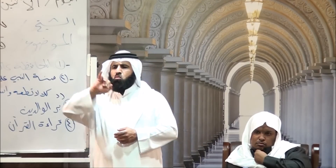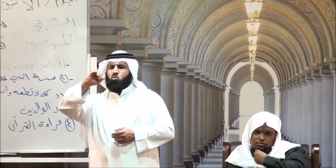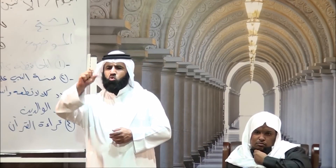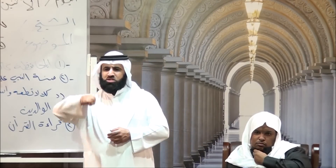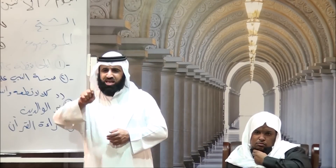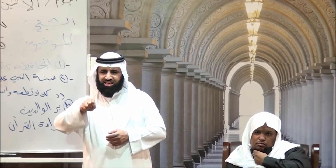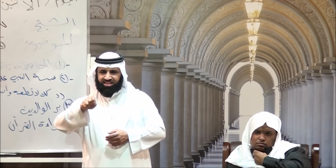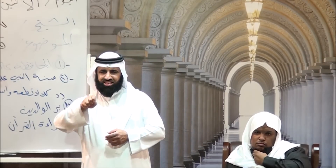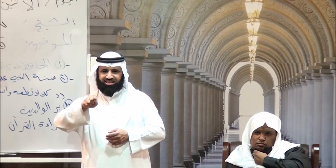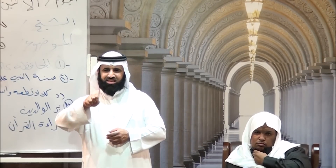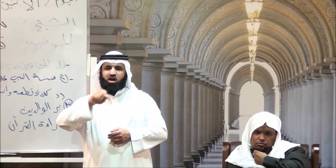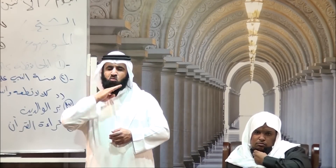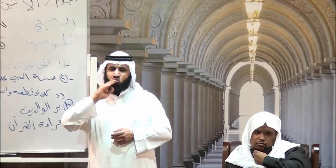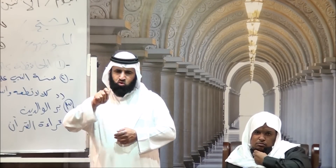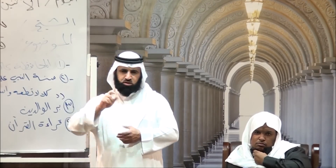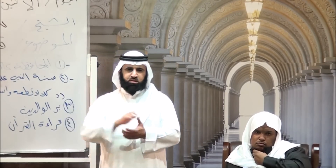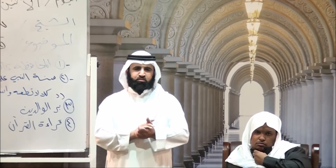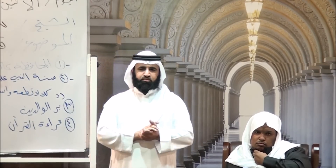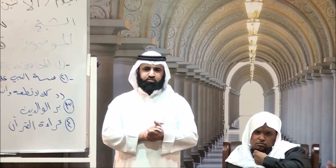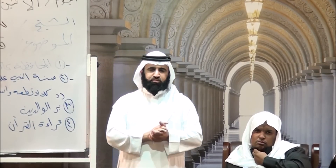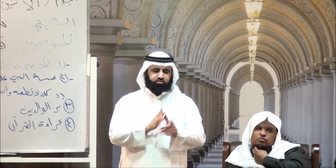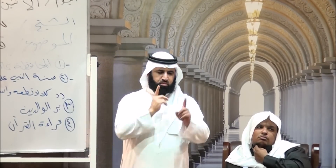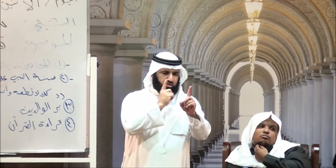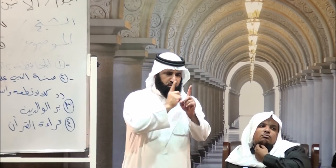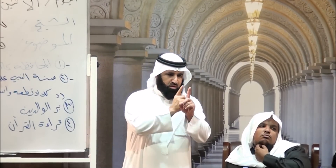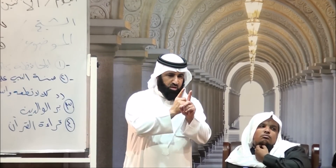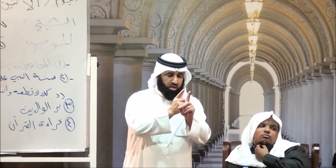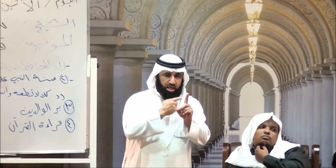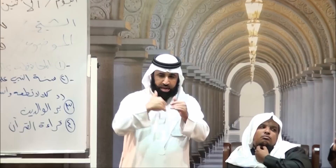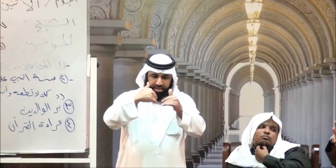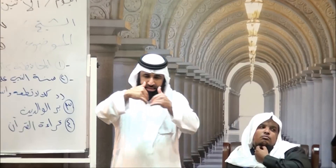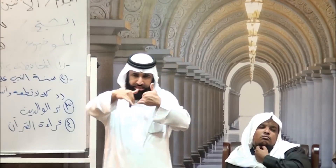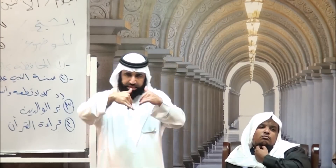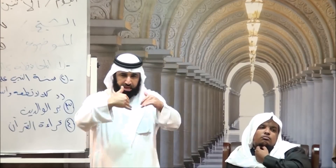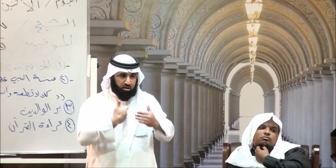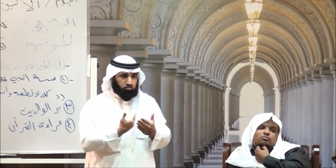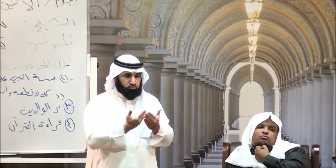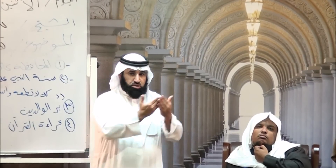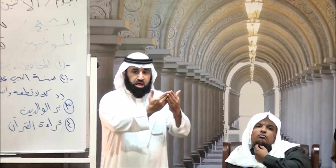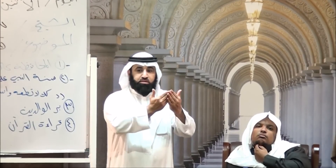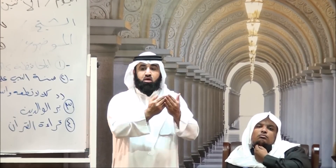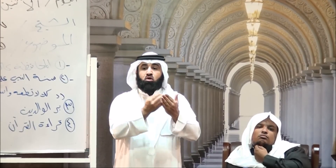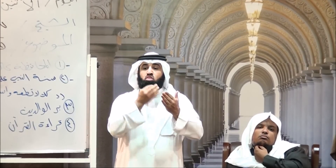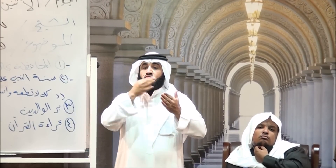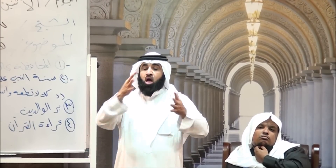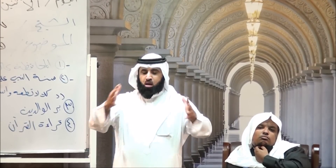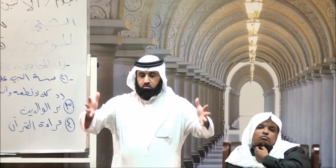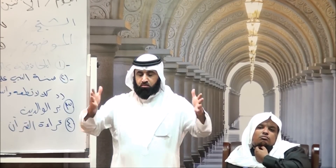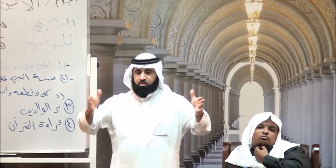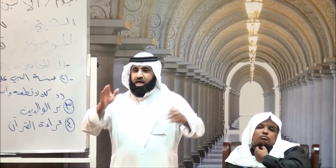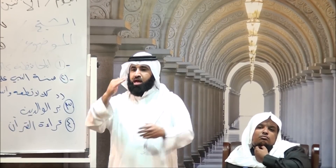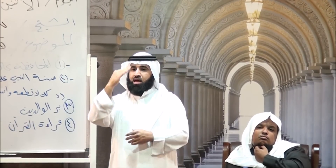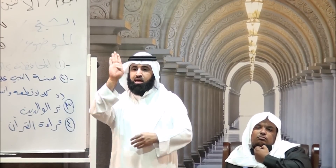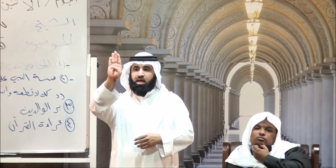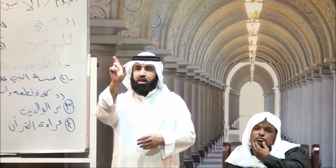الأشعري عبد الله بن قيس، قال يا أبا موسى ألا أدلك على كنز من كنوز